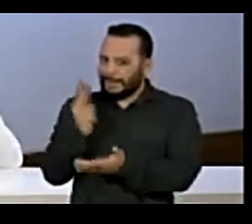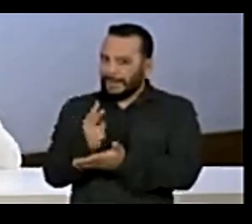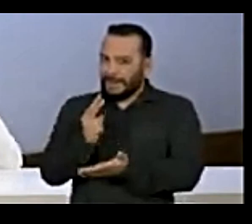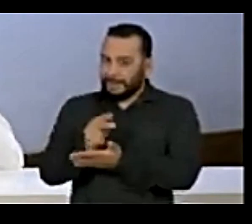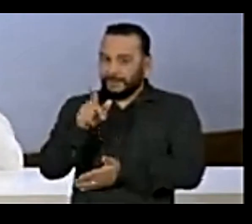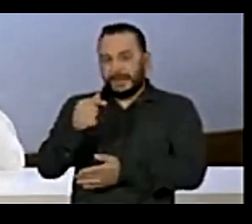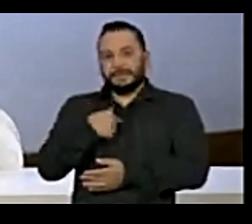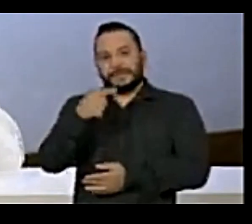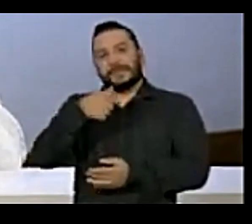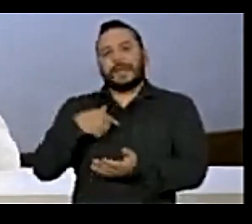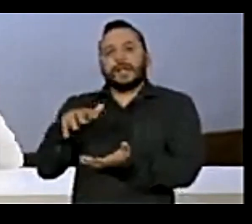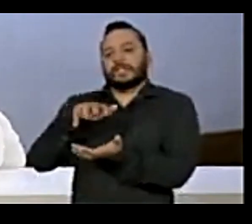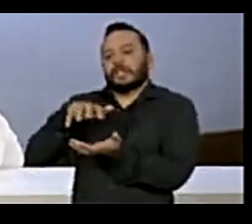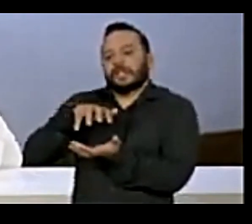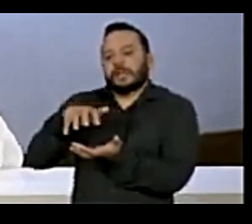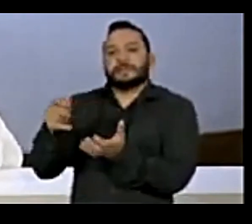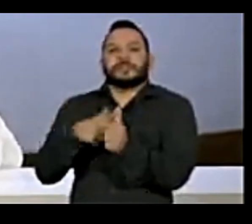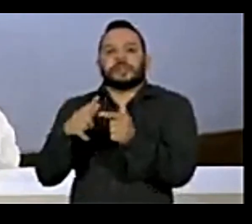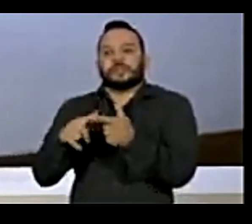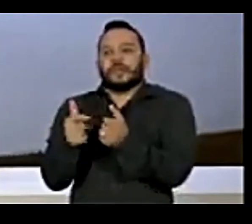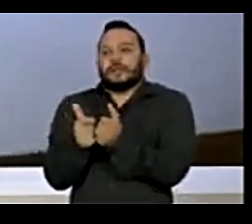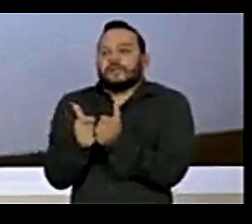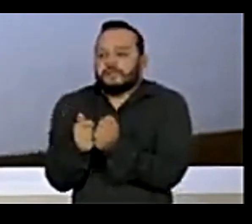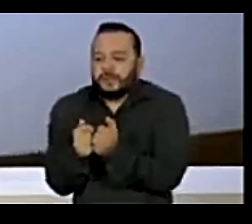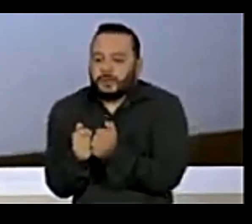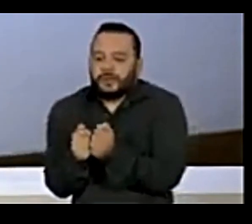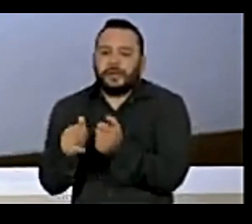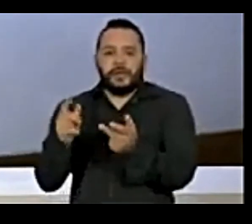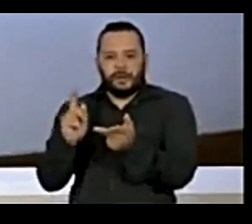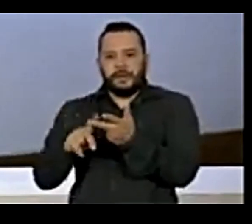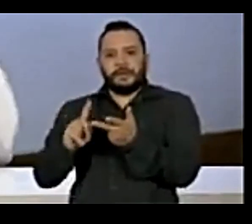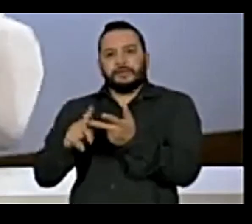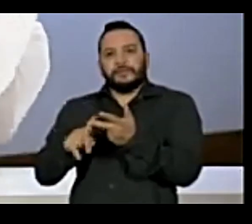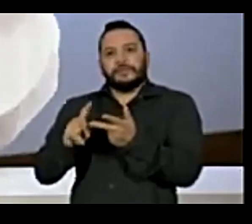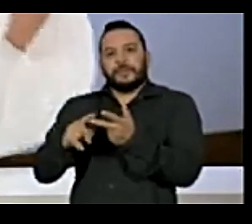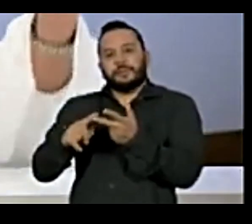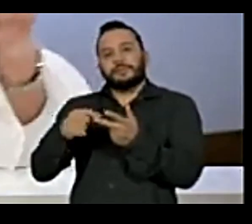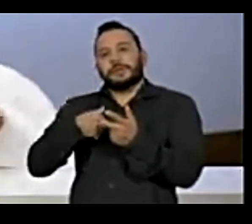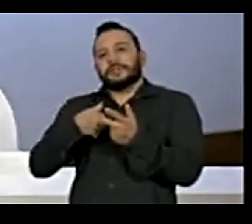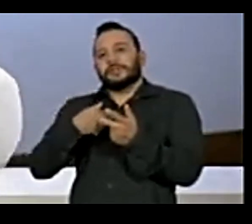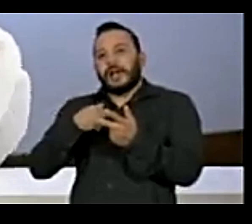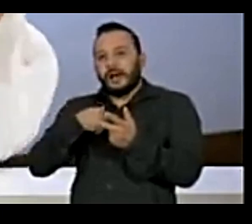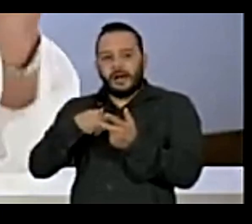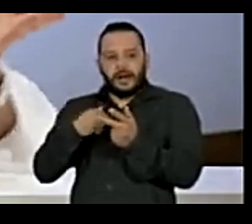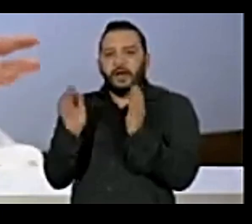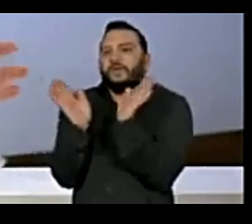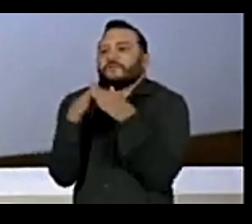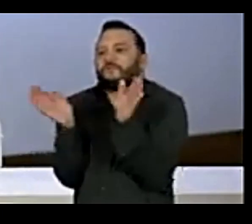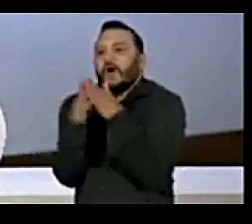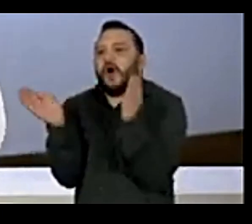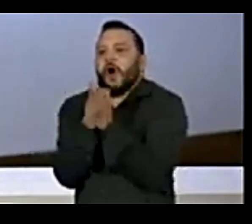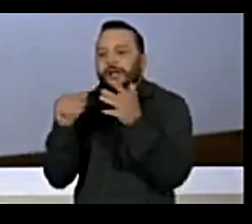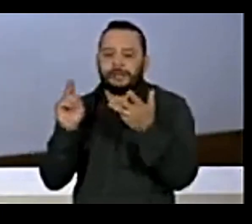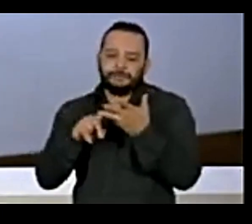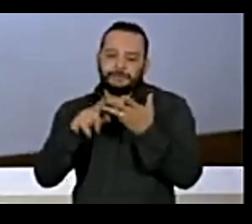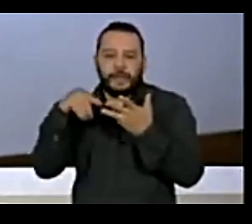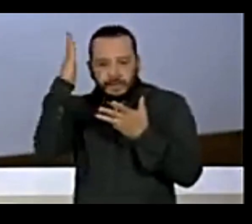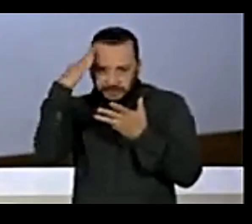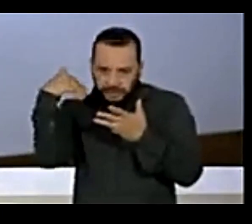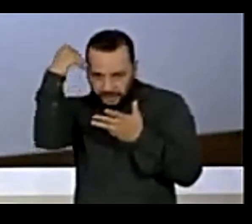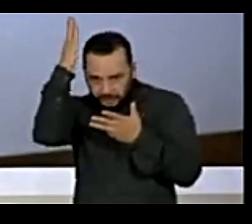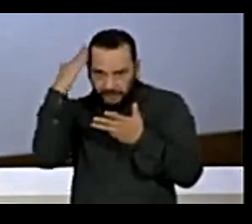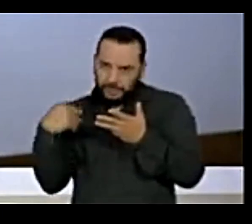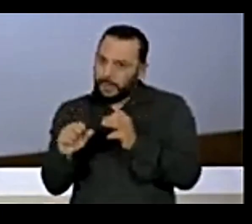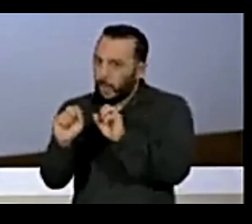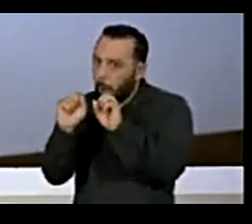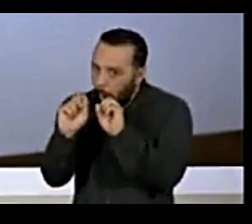sobre gelatina, Minecraft, sobre imitação de foca, cabelo, né, tinta de cabelo, até aí tudo bem.